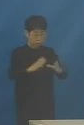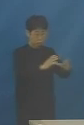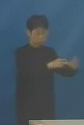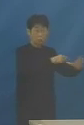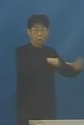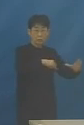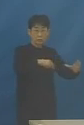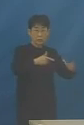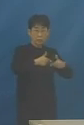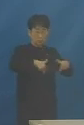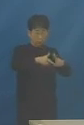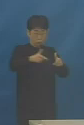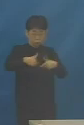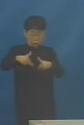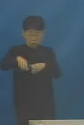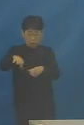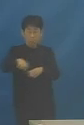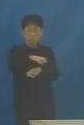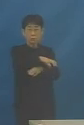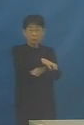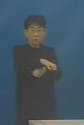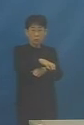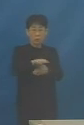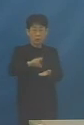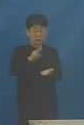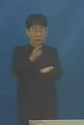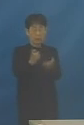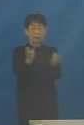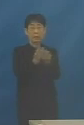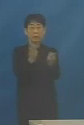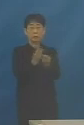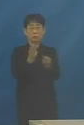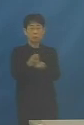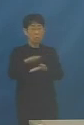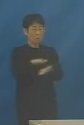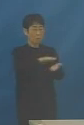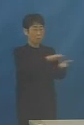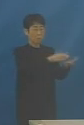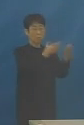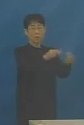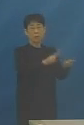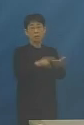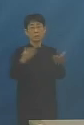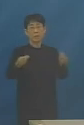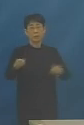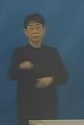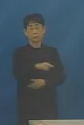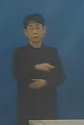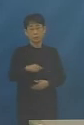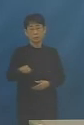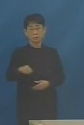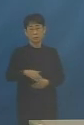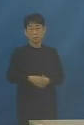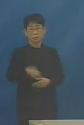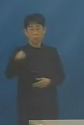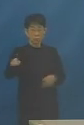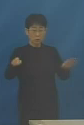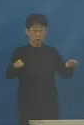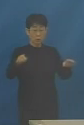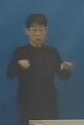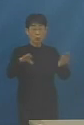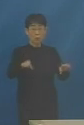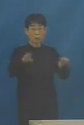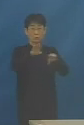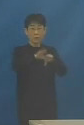を比例配分して割り付けた上でやりますのででこれあ多分中和剤が入っているんですねでそうなことの組み合わせで考えた場合